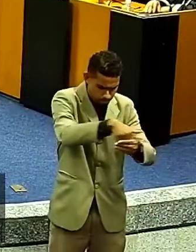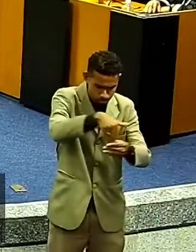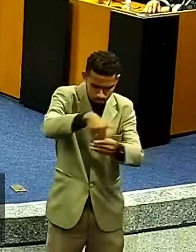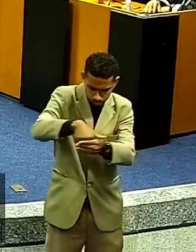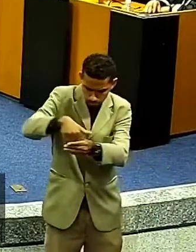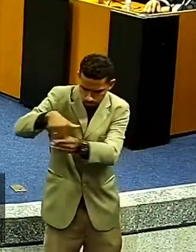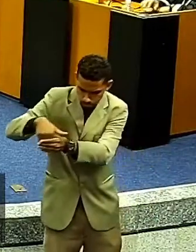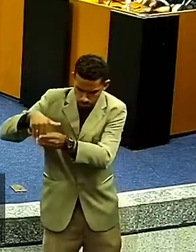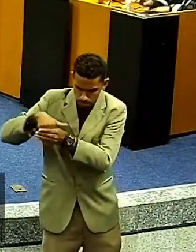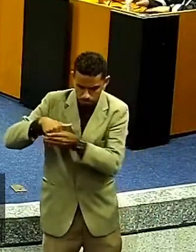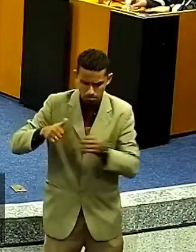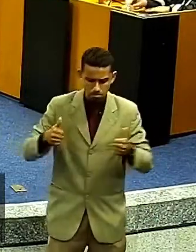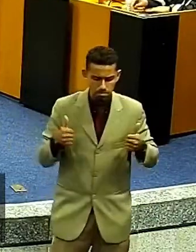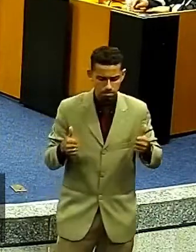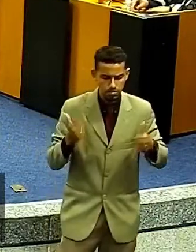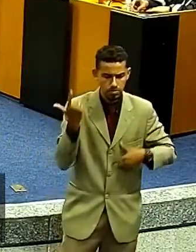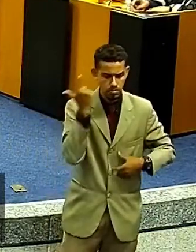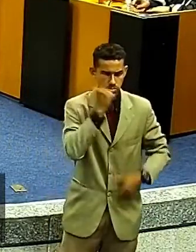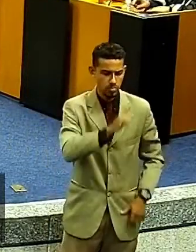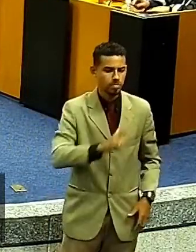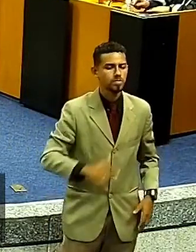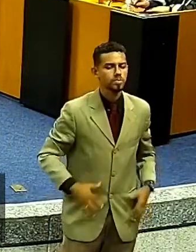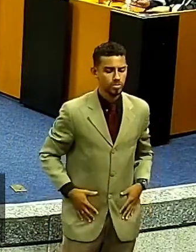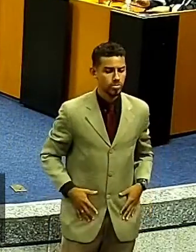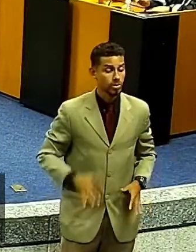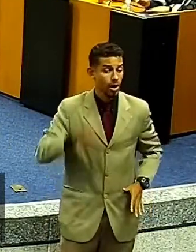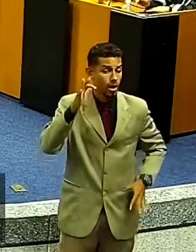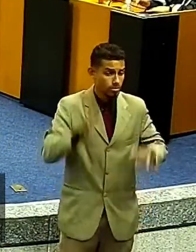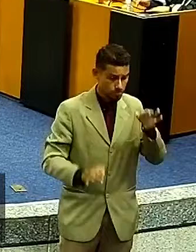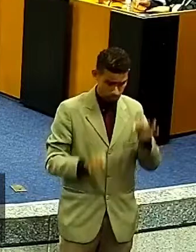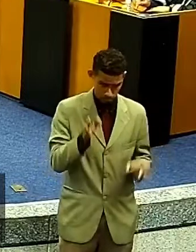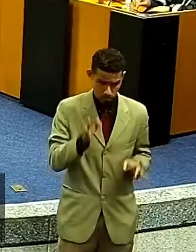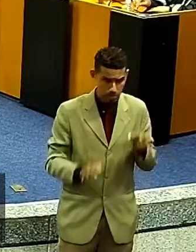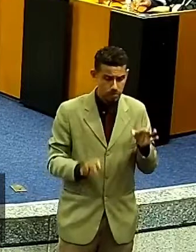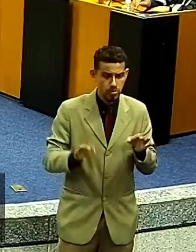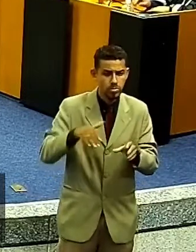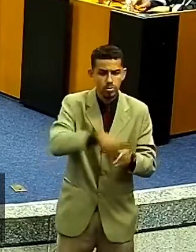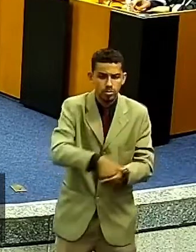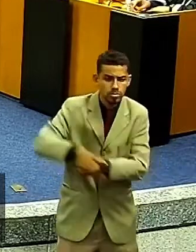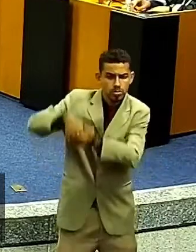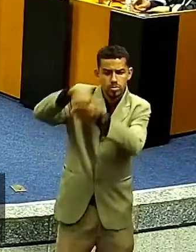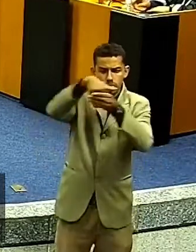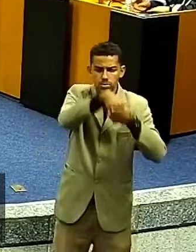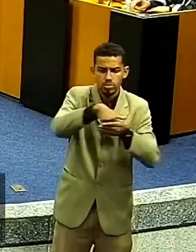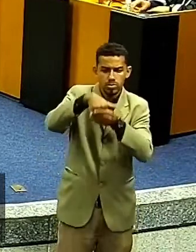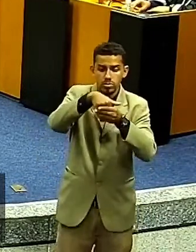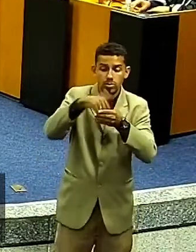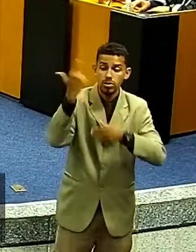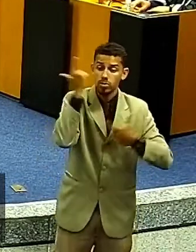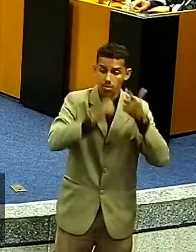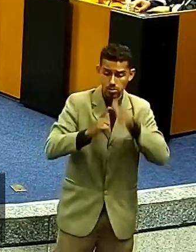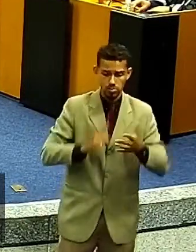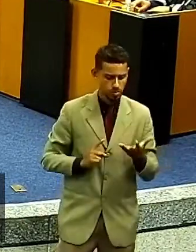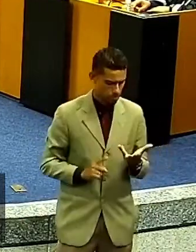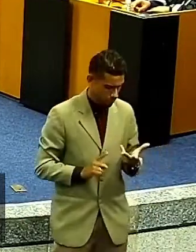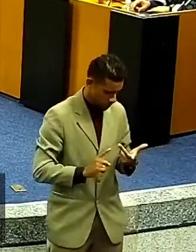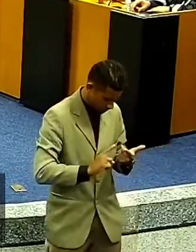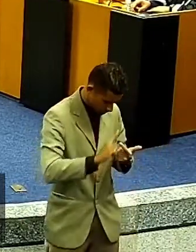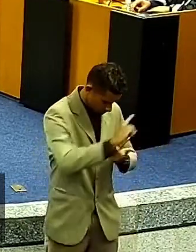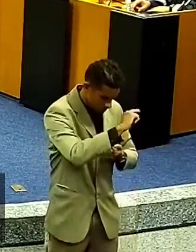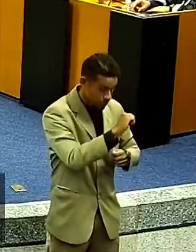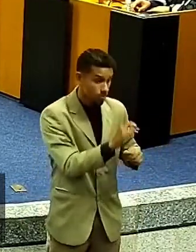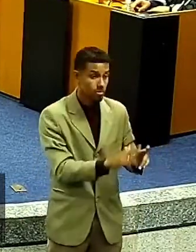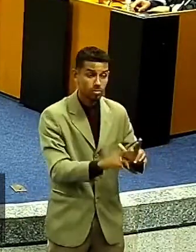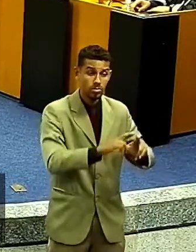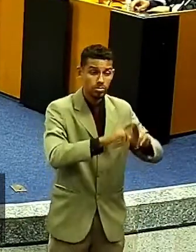votado Nossa Justiça Eleitoral está preparada e tem tomado todas as medidas para que tenhamos